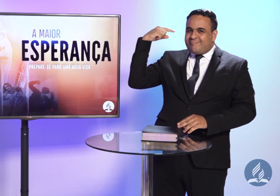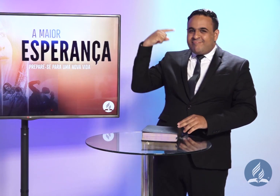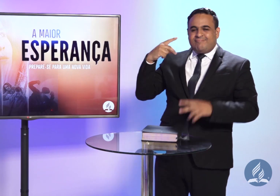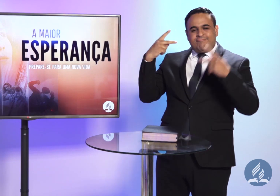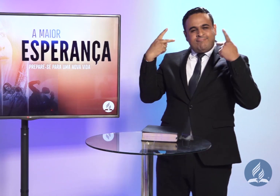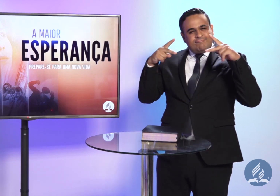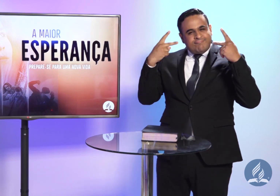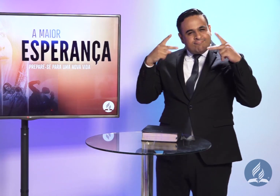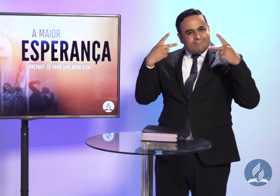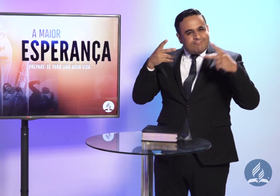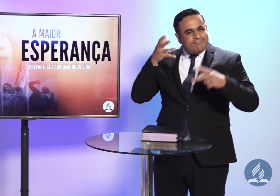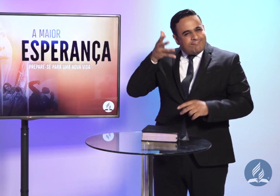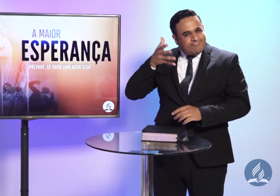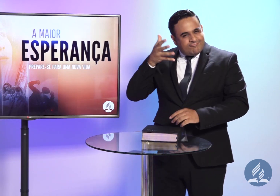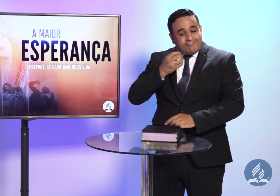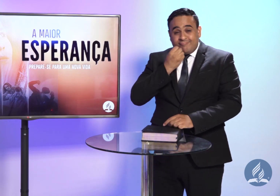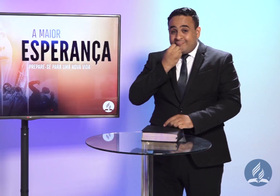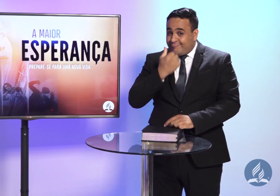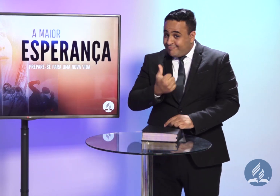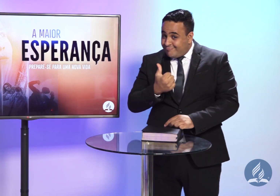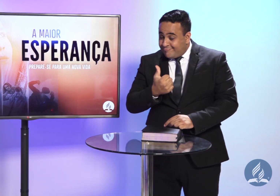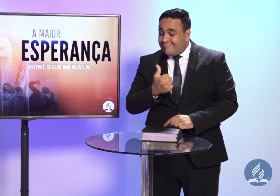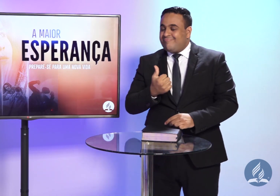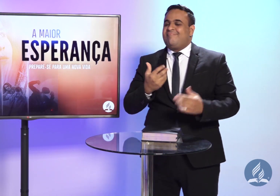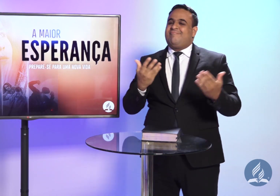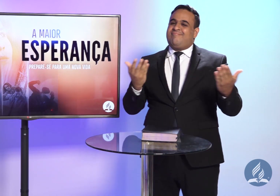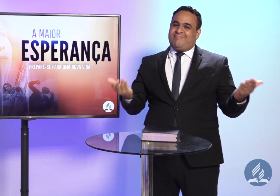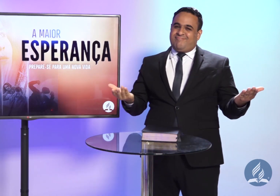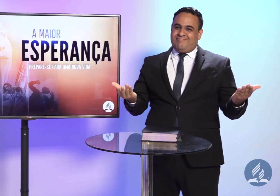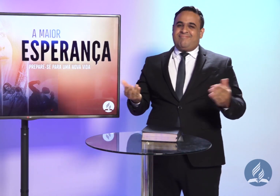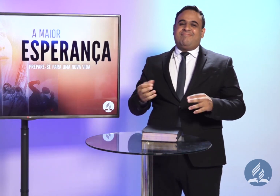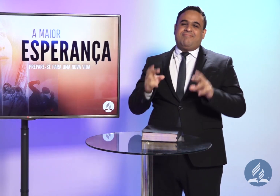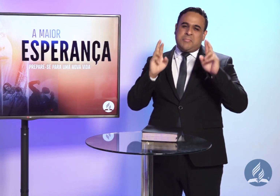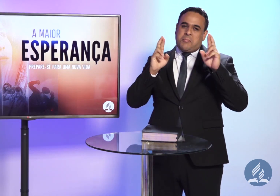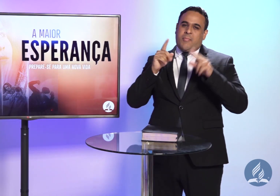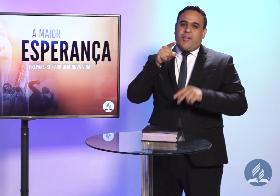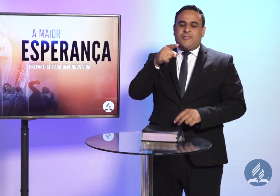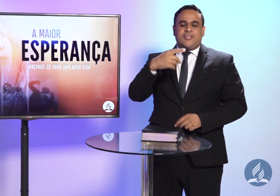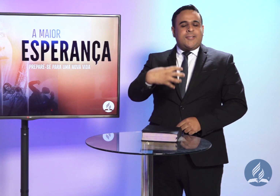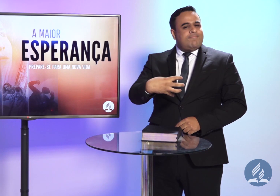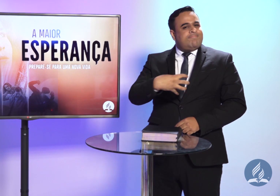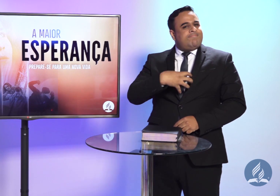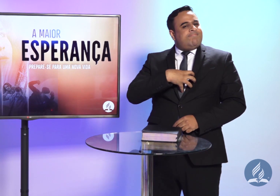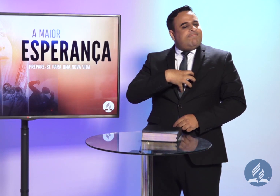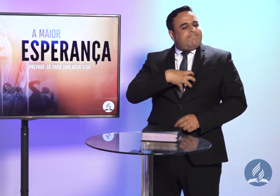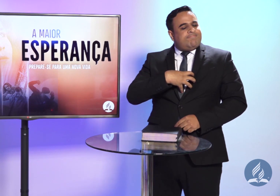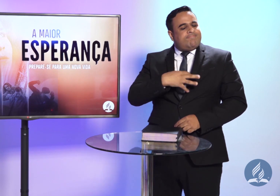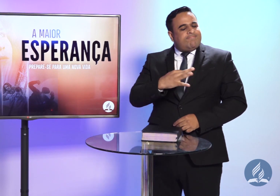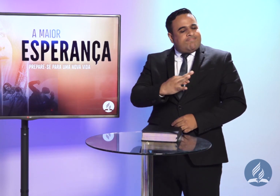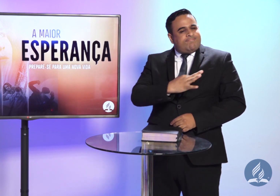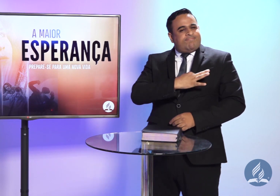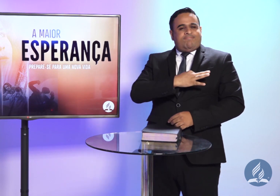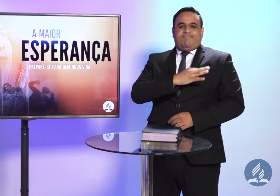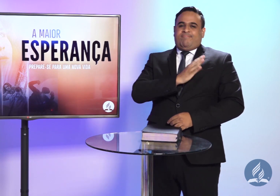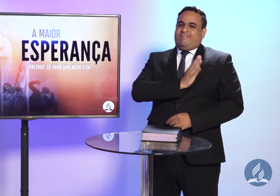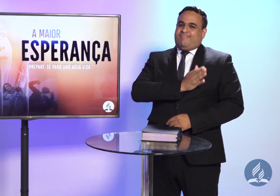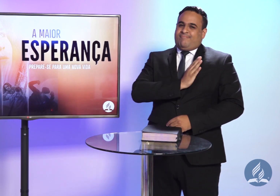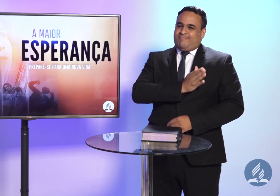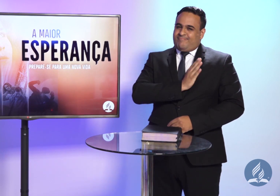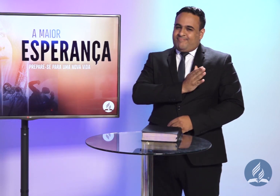esteja gostando e eu espero que esteja sendo muito bom para você. Já fazem alguns dias que nós estamos neste programa e